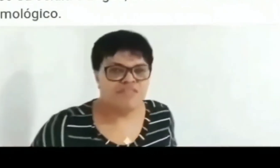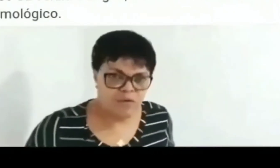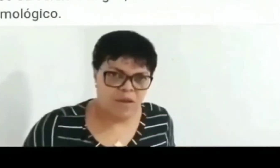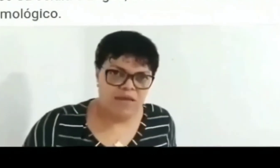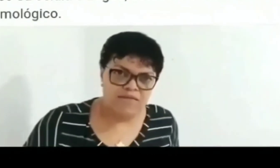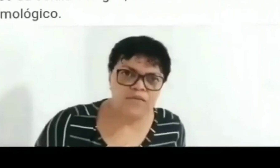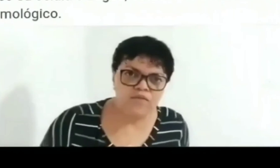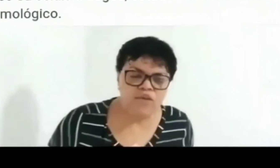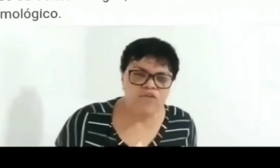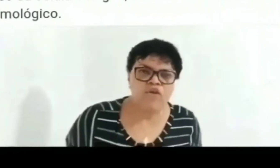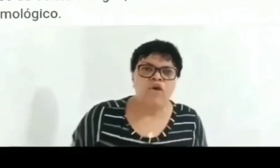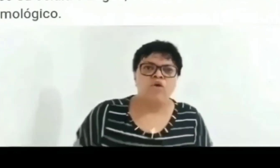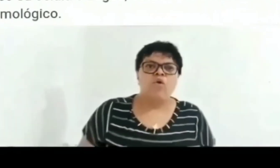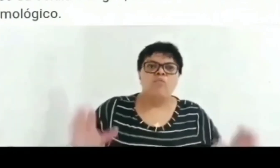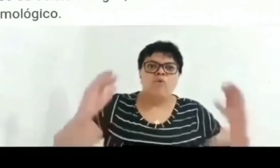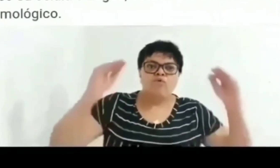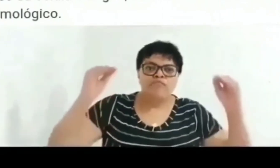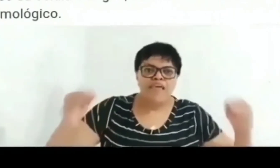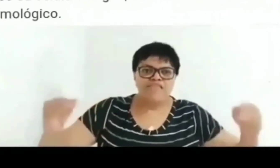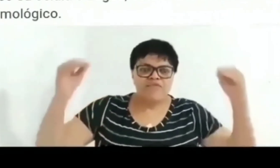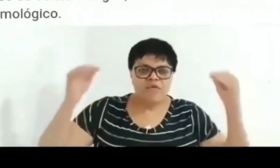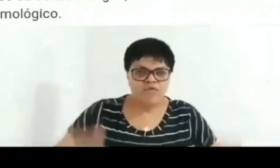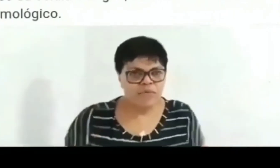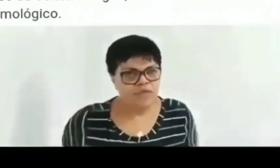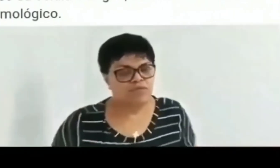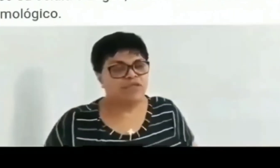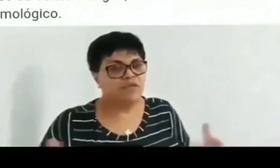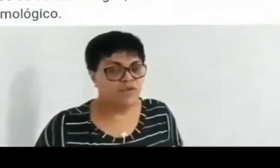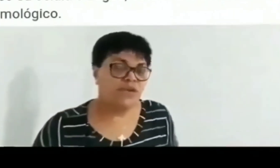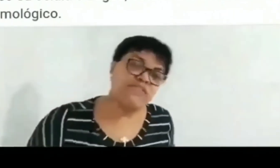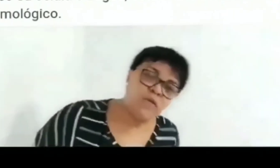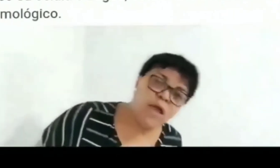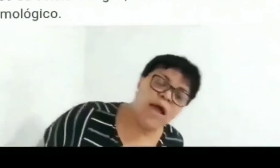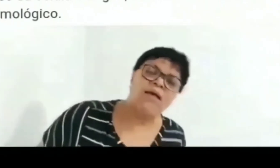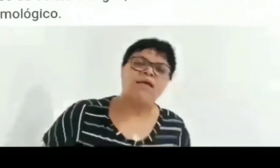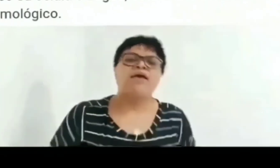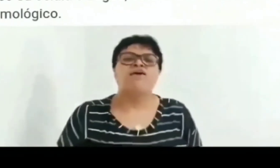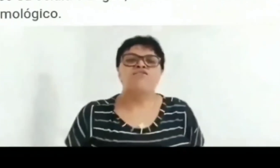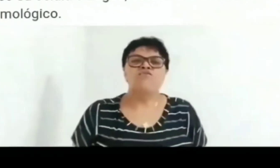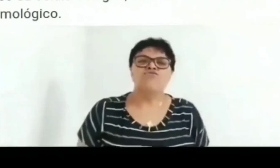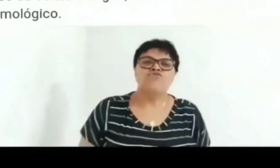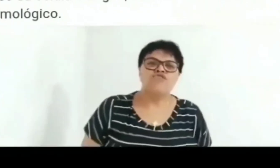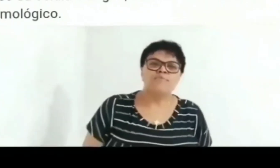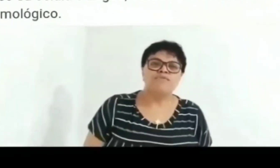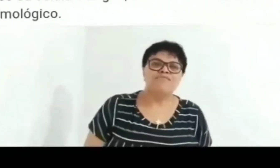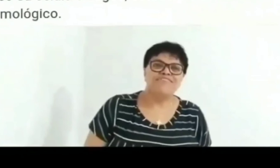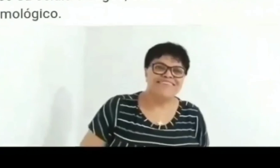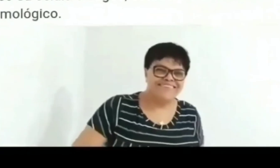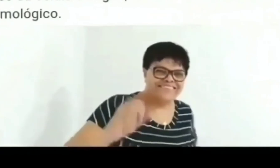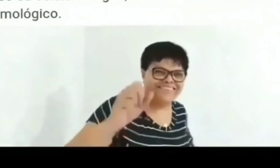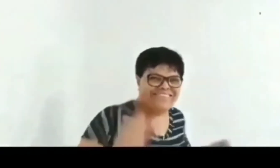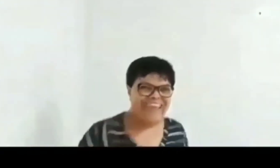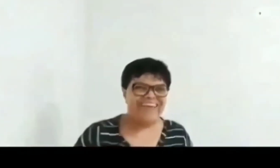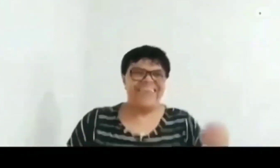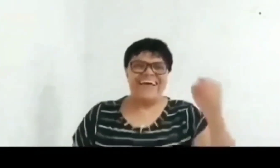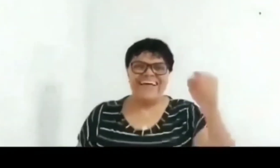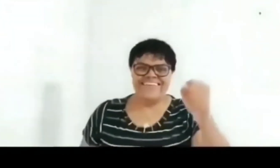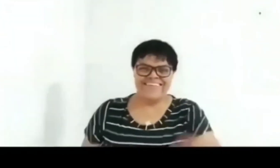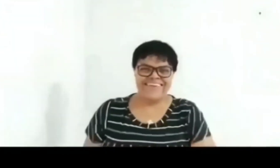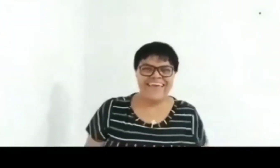biologia celular, certo, gente? Como o desenvolvimento da teoria celular e os tipos de células,